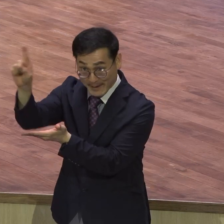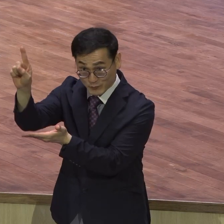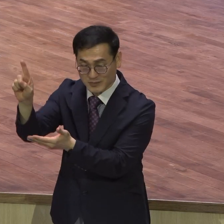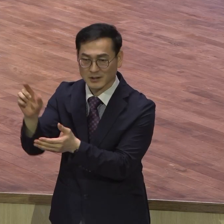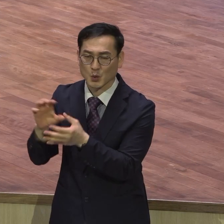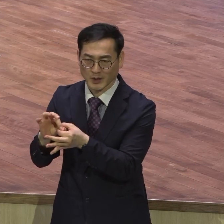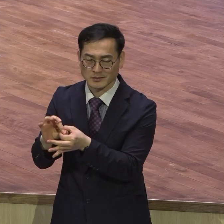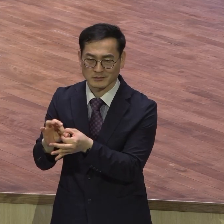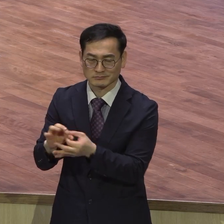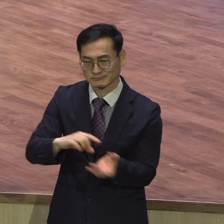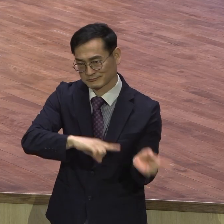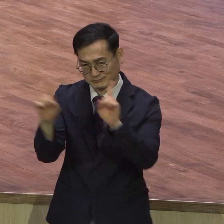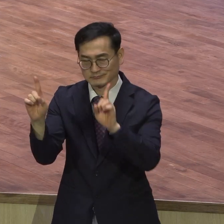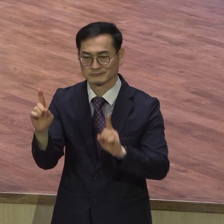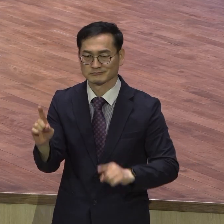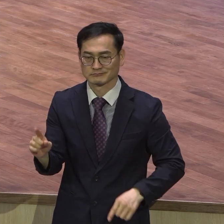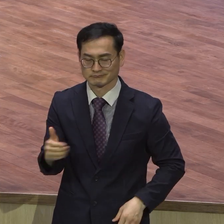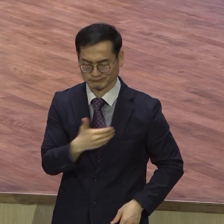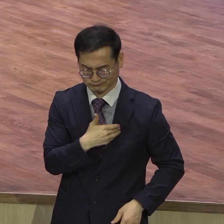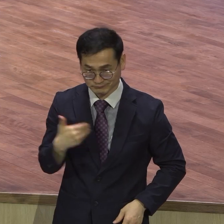여러분이 그런 분들이에요.